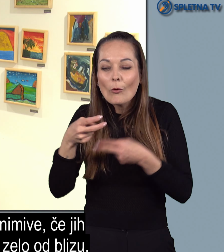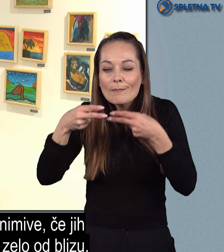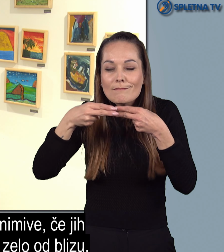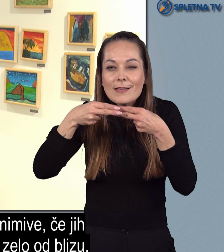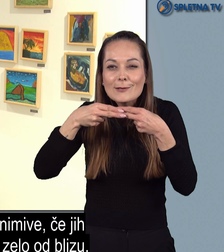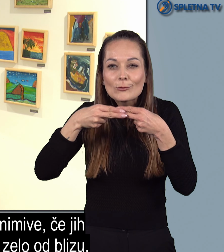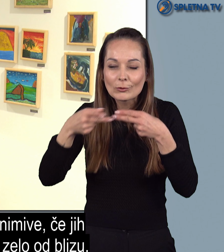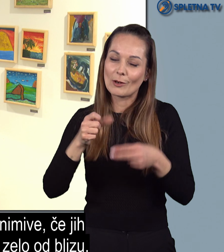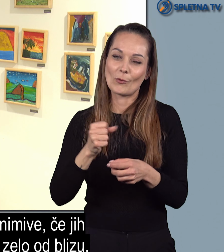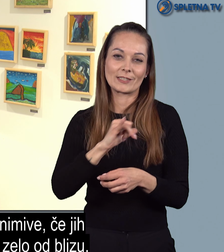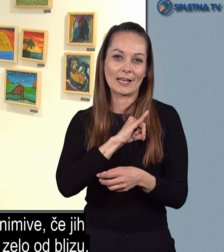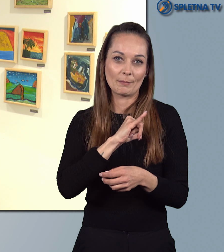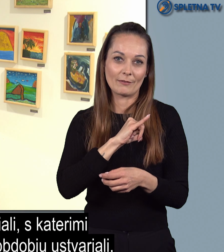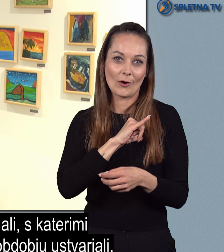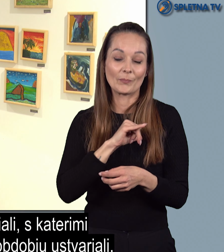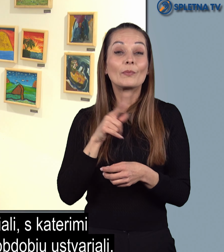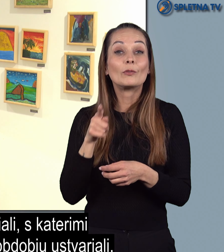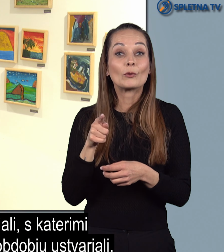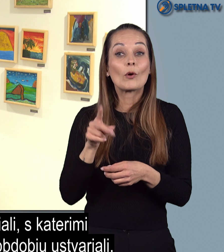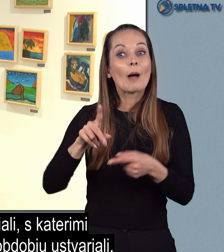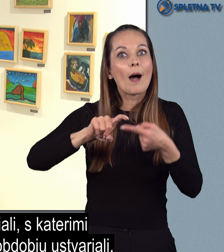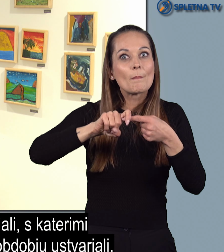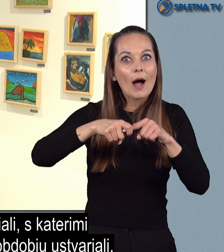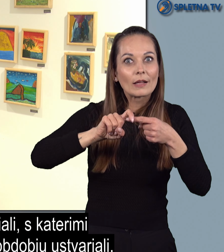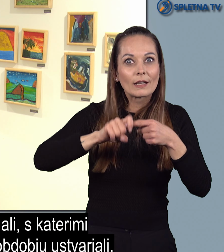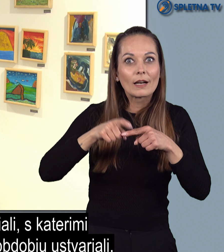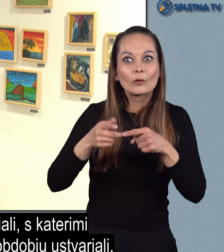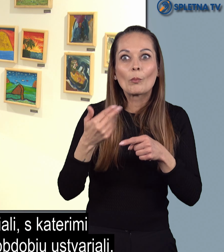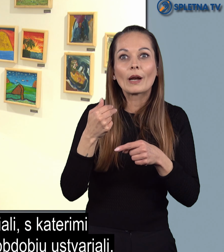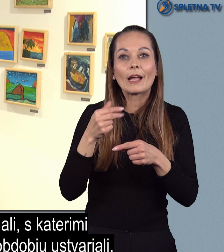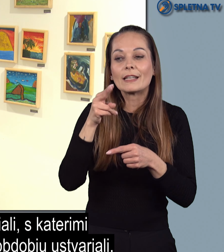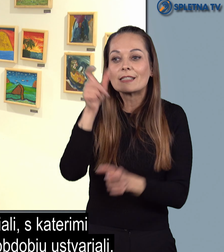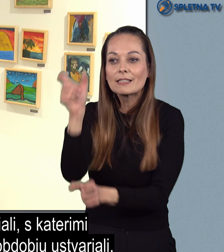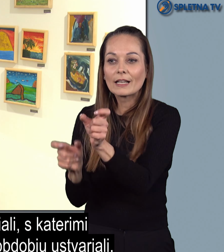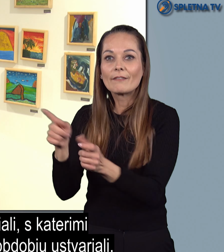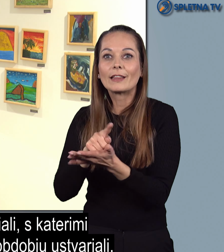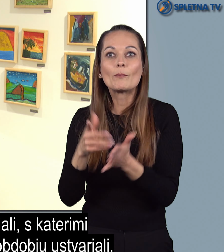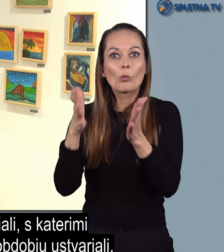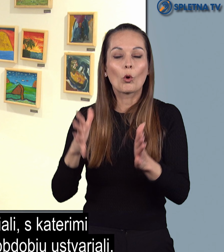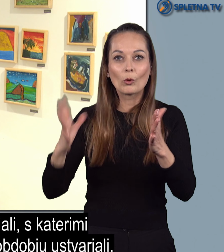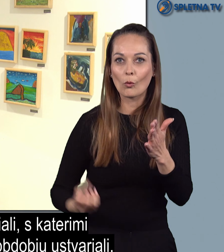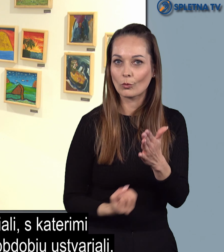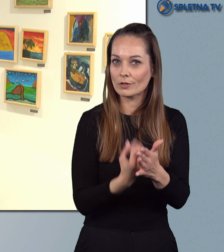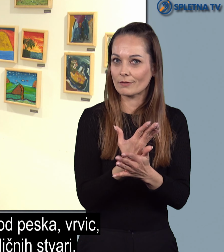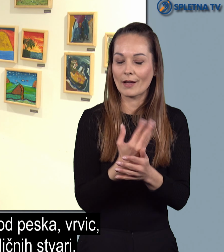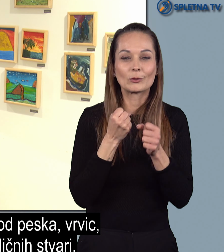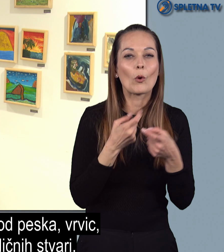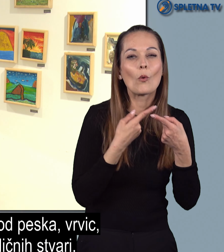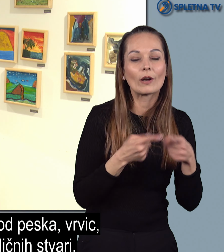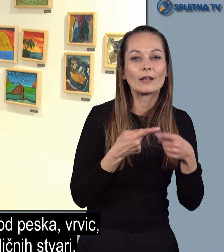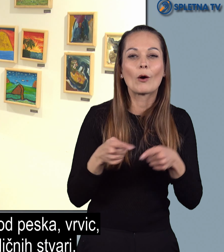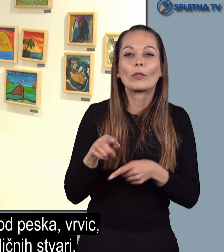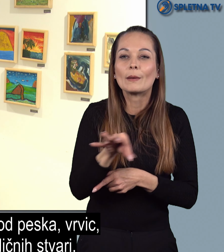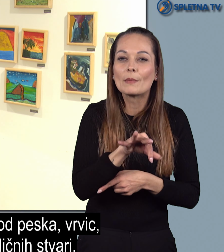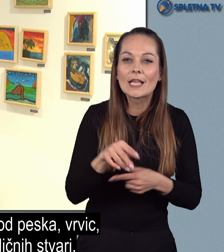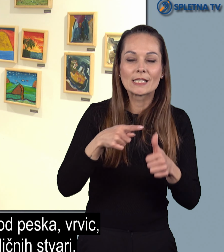tudi zelo od blizu. Saj so materiali, s katerimi so slikarji v tem obdobju ustvarjali, zelo